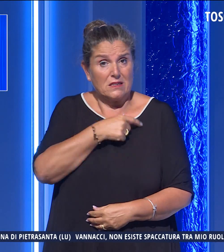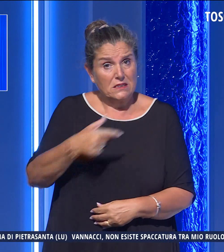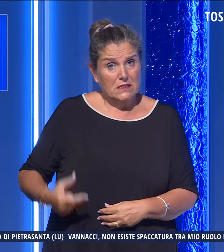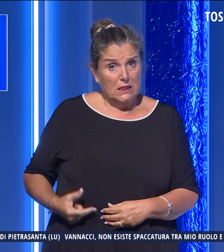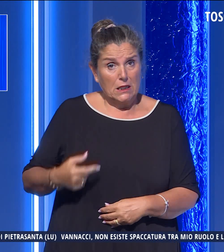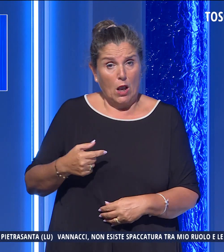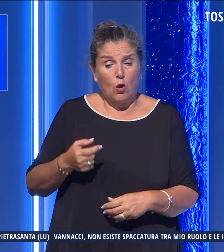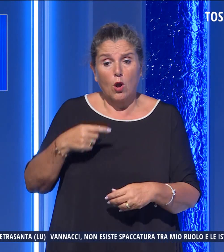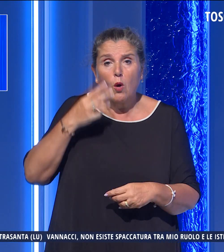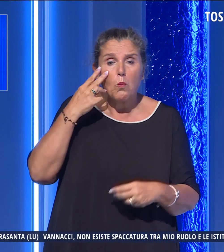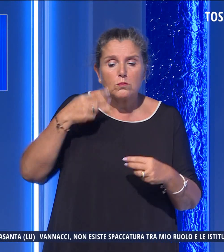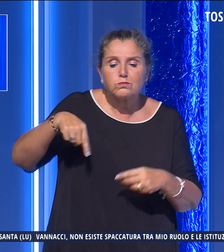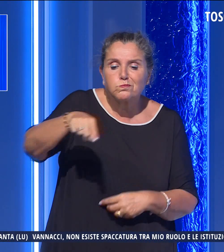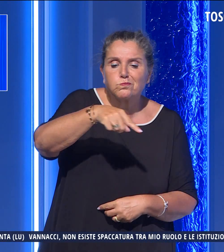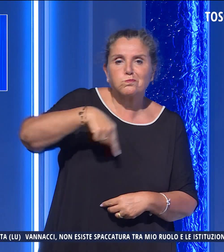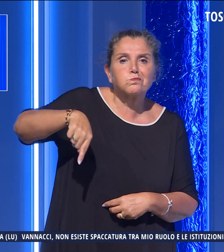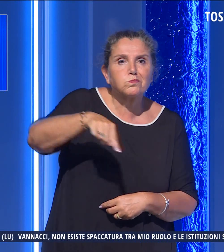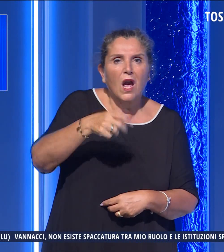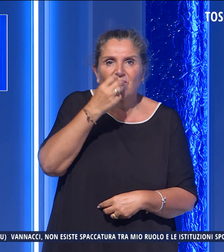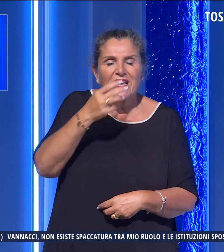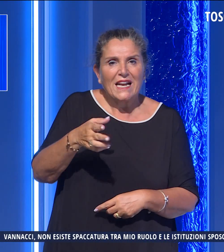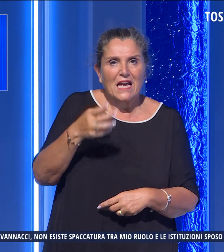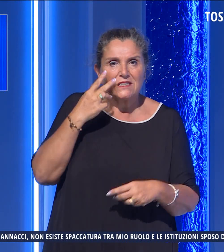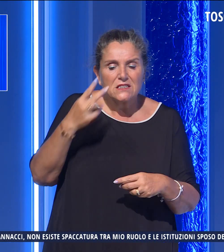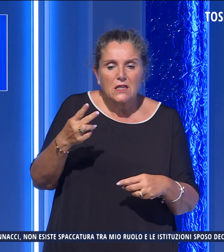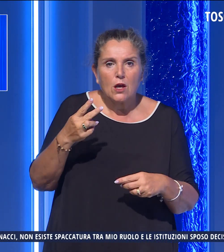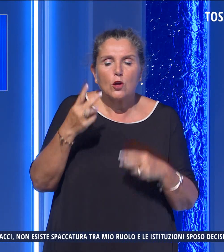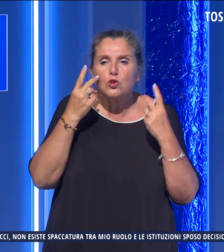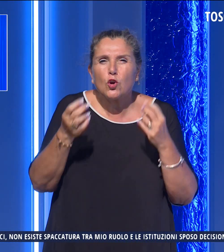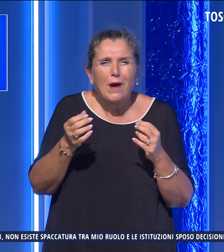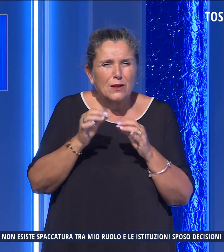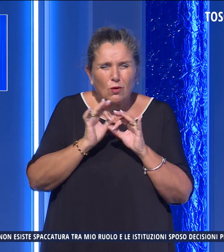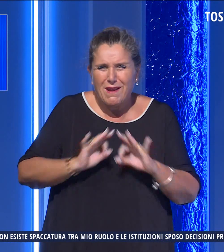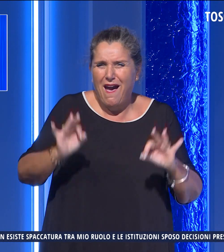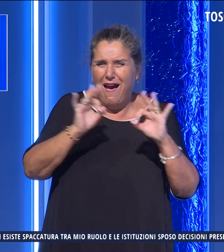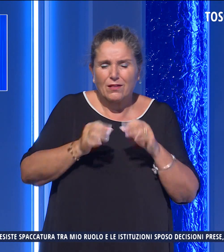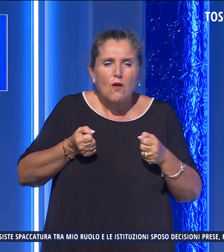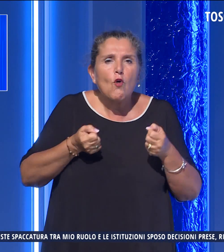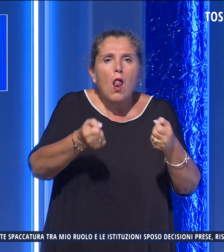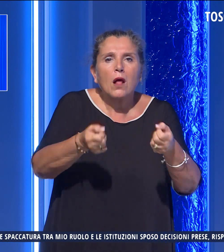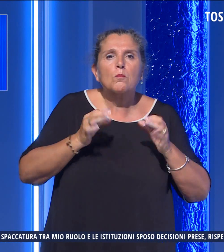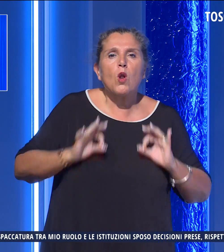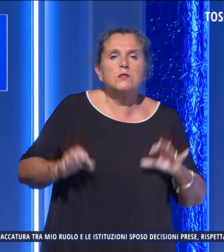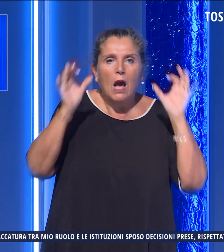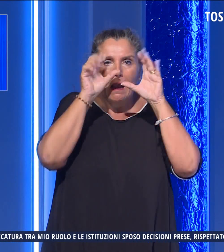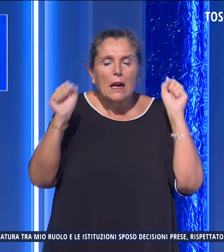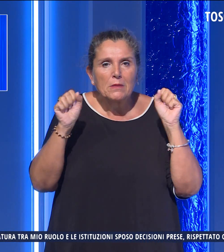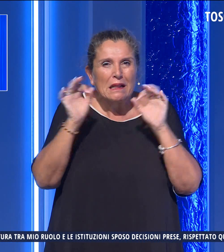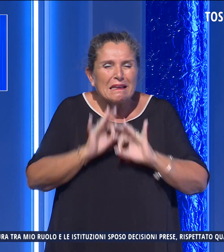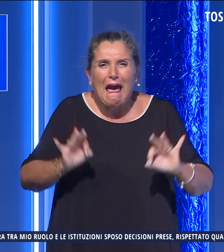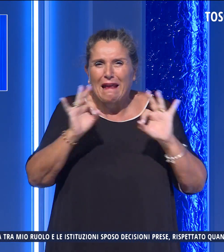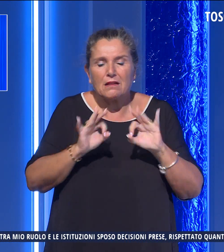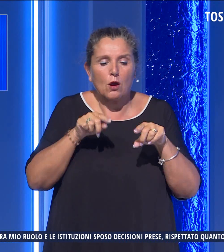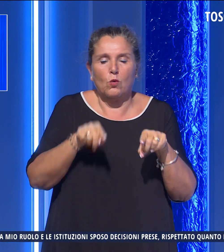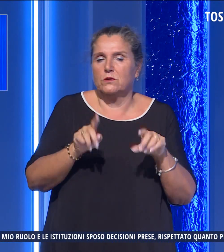girato mezza Firenze e non ho trovato una sola volante della polizia o dei carabinieri e